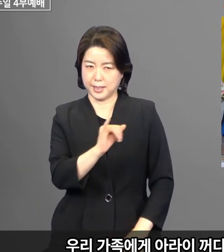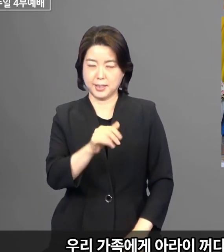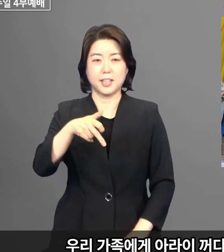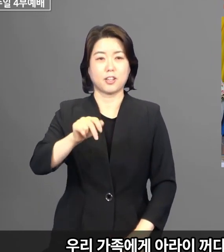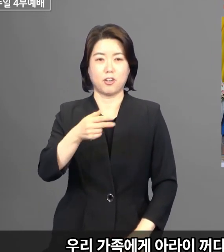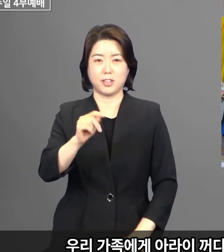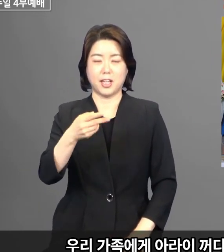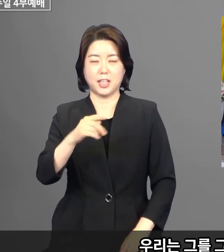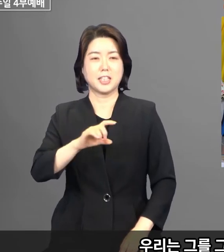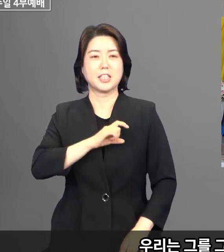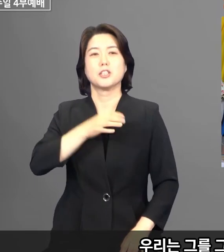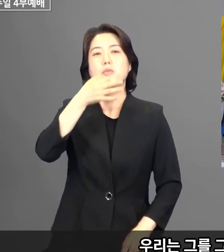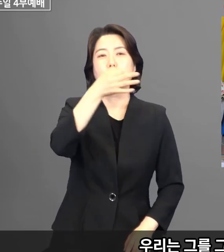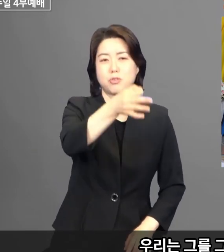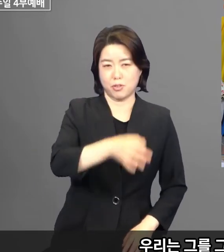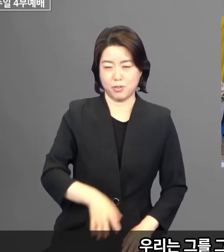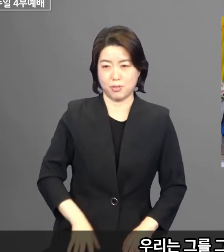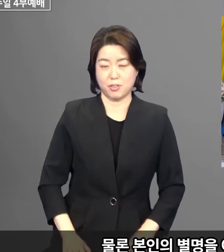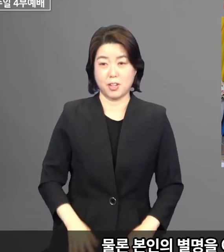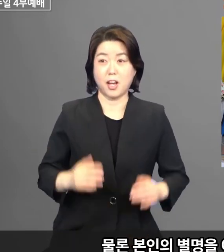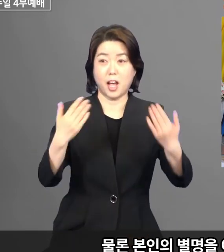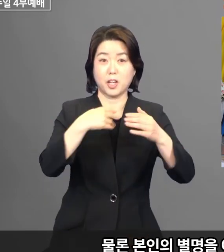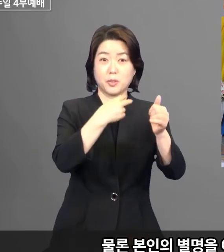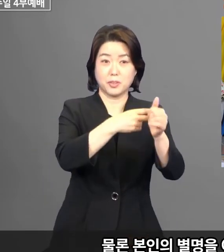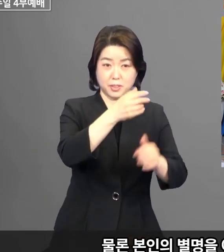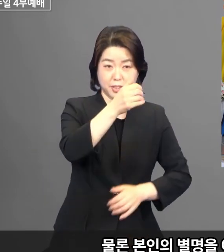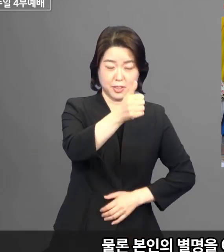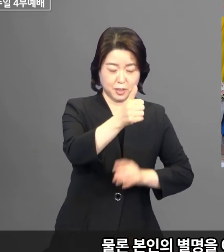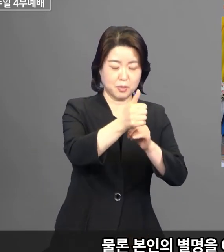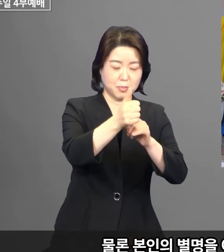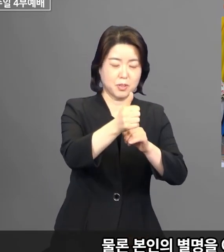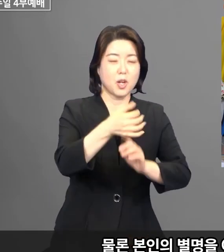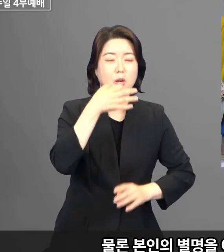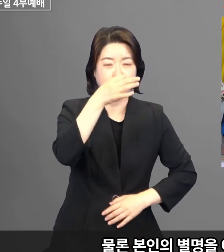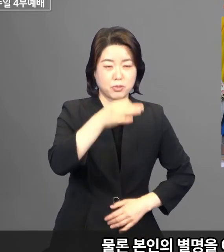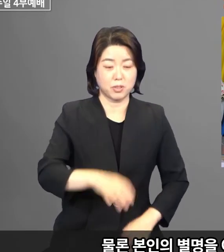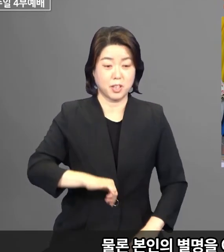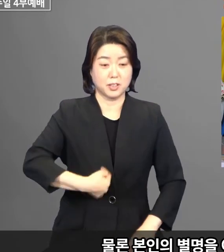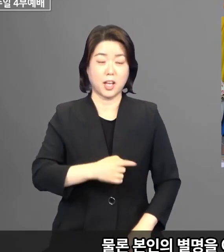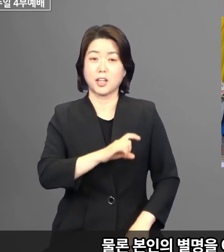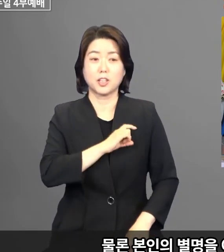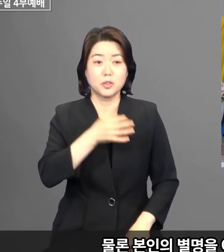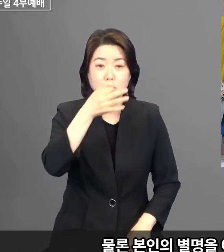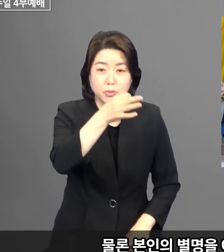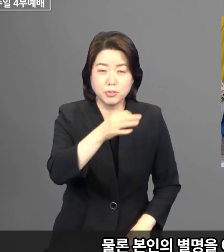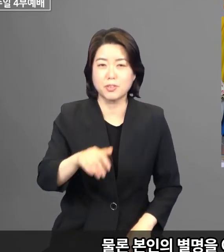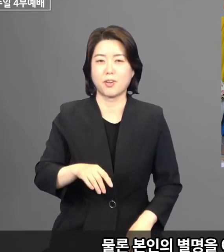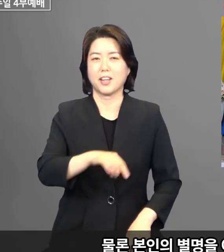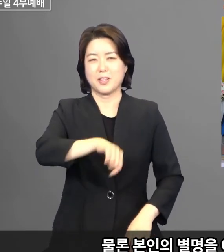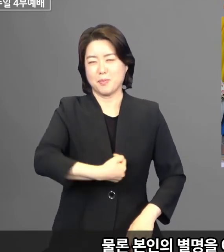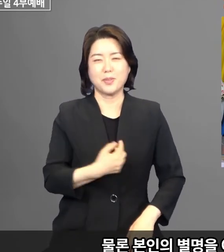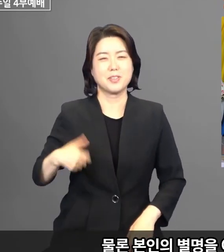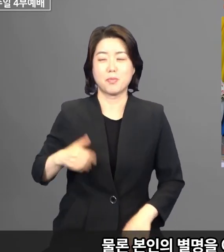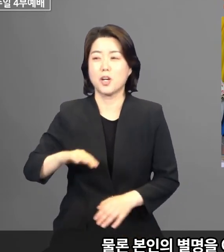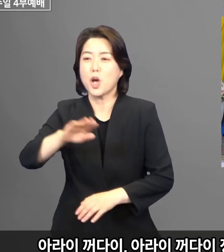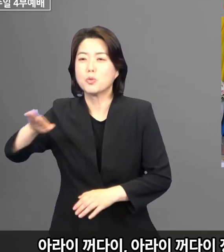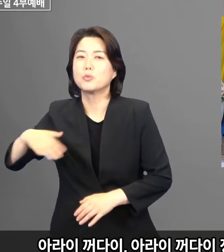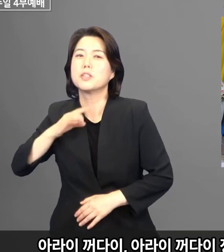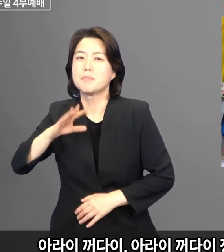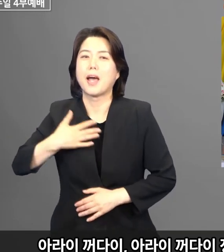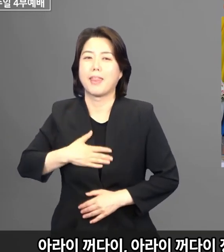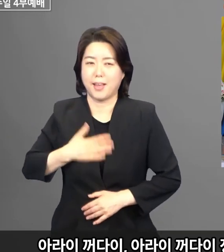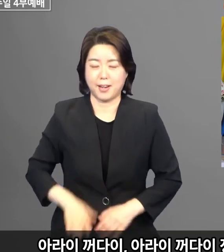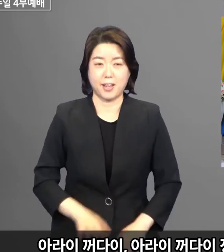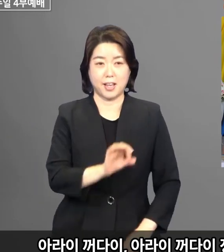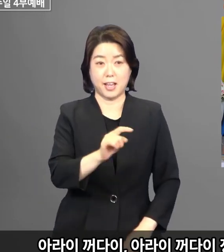별명을 얻었습니다. 우리는 그를 그렇게 부릅니다. 물론 본인의 별명을 아직까지 잘 모릅니다.